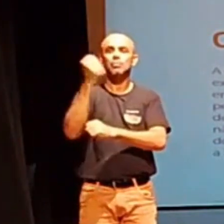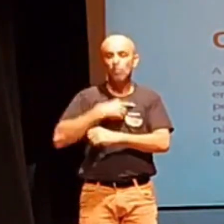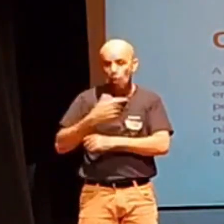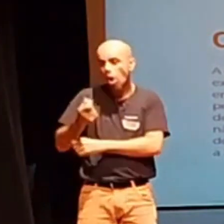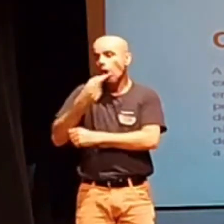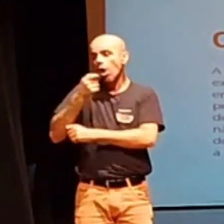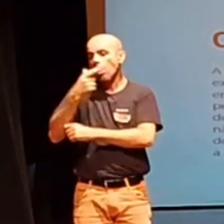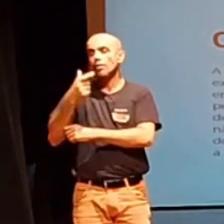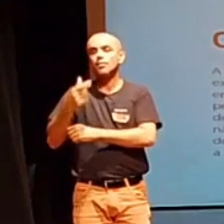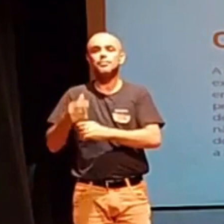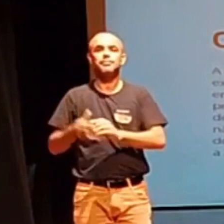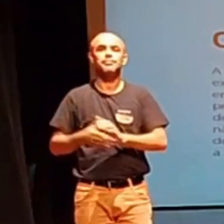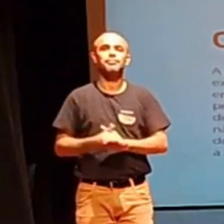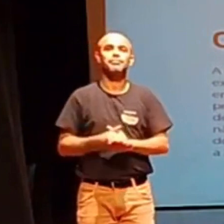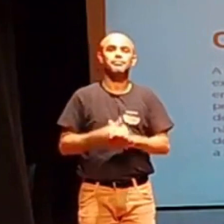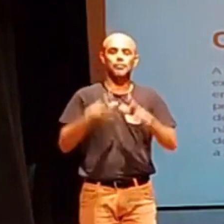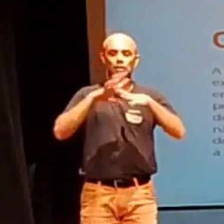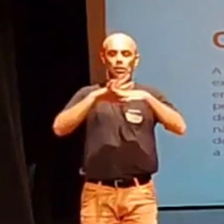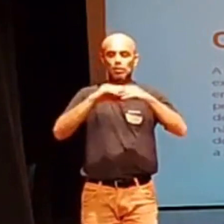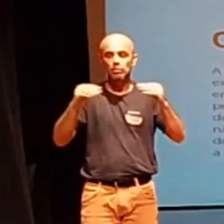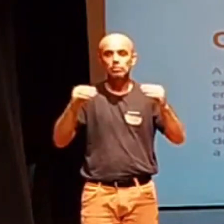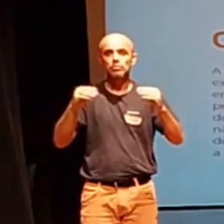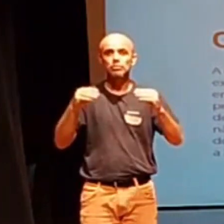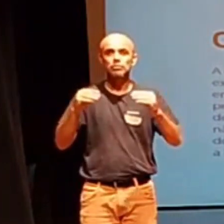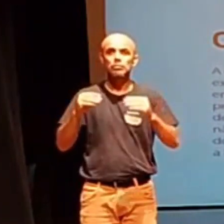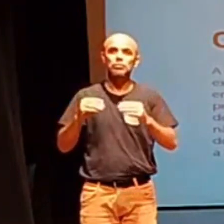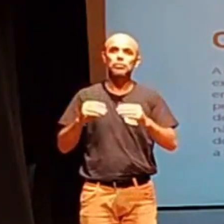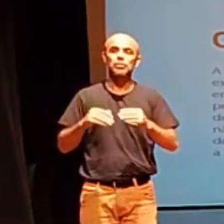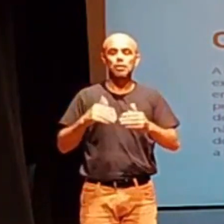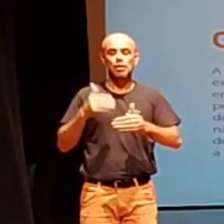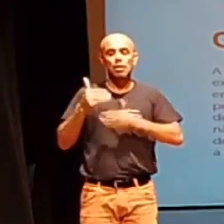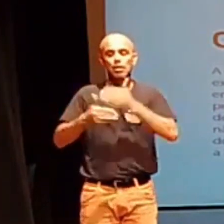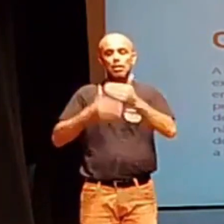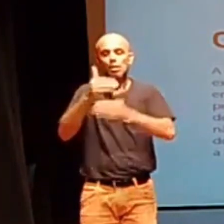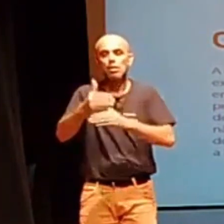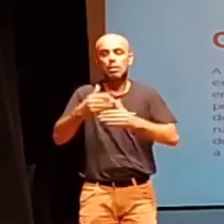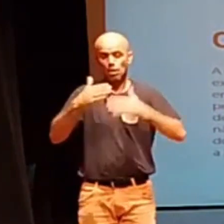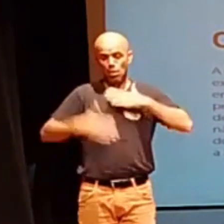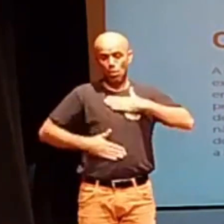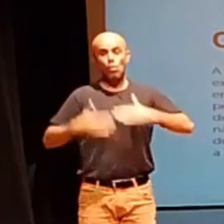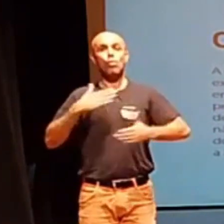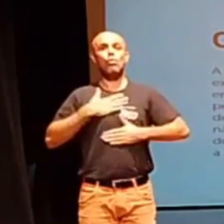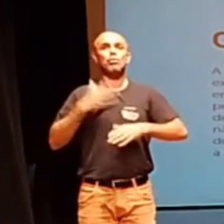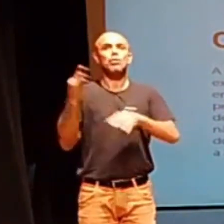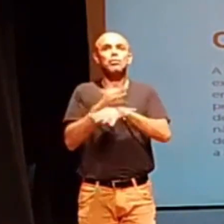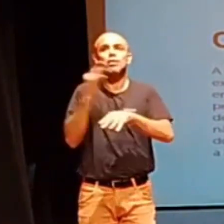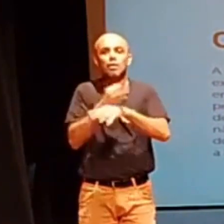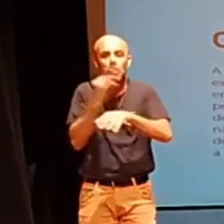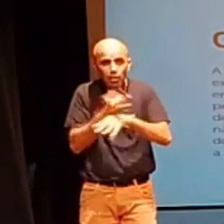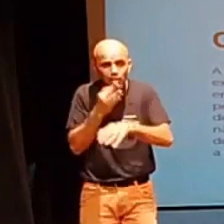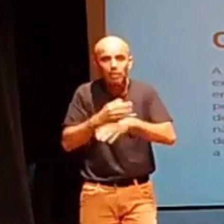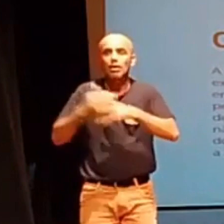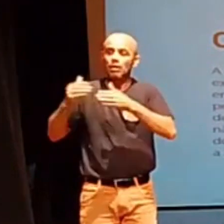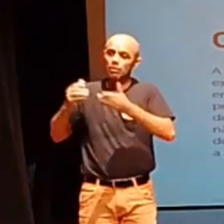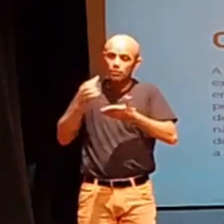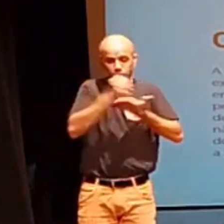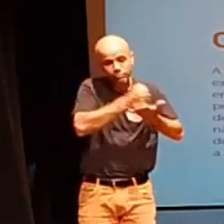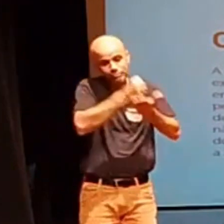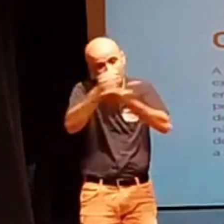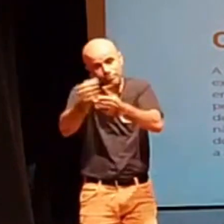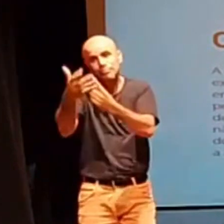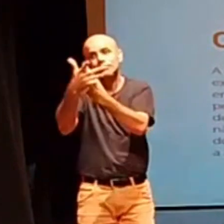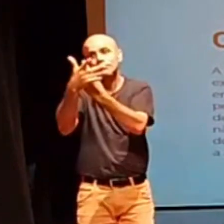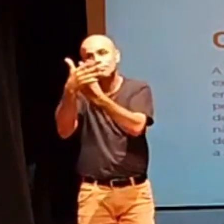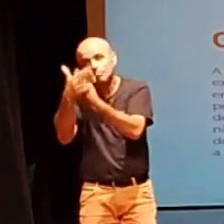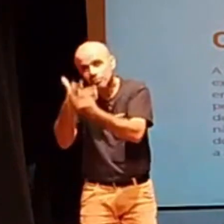tomo uma medicação. Quanto tempo mais esse corpo vai aguentar até que o paciente chegue no consultório e